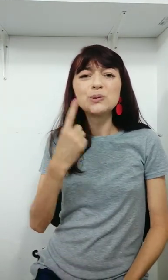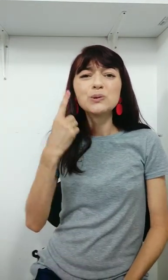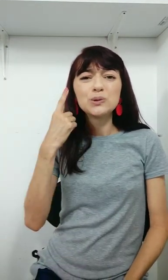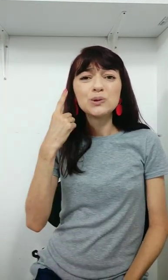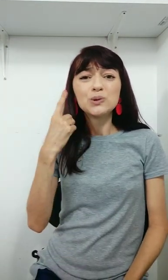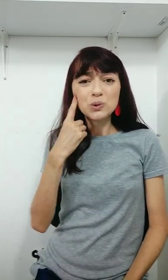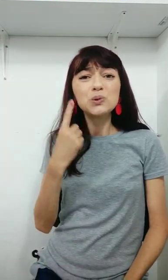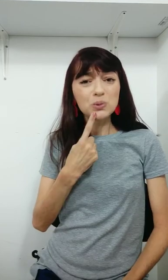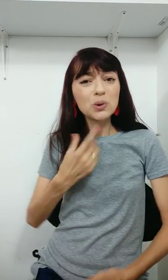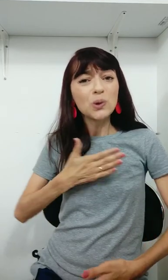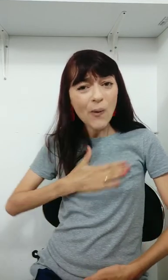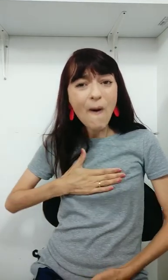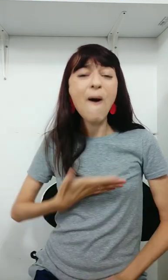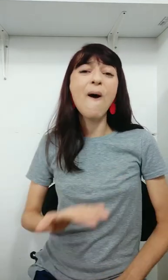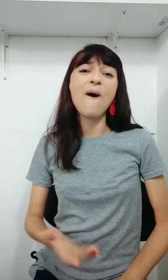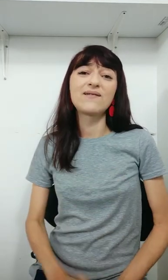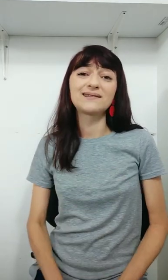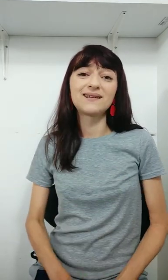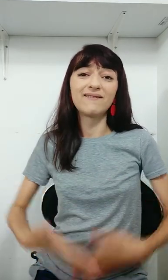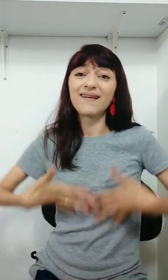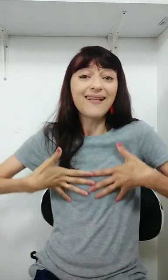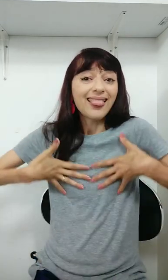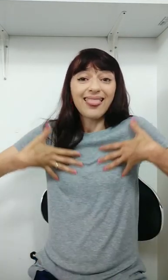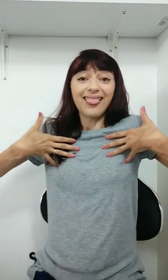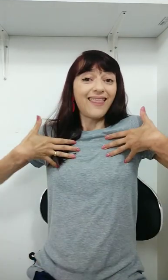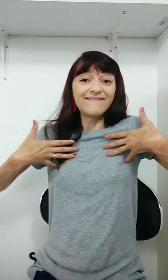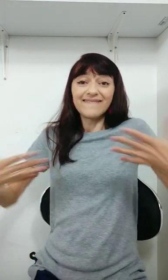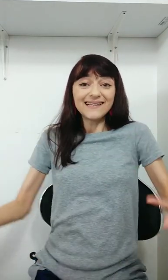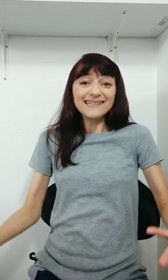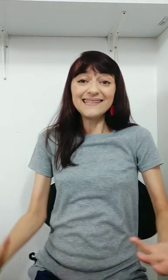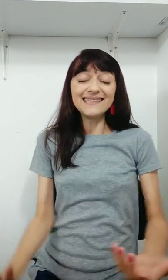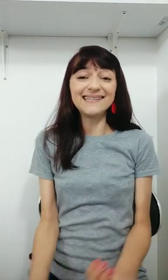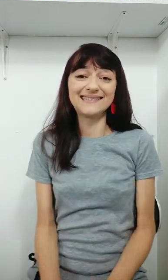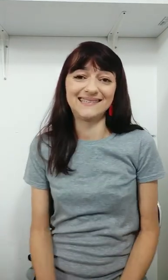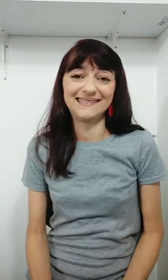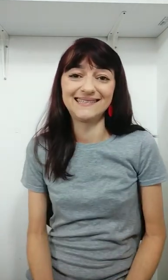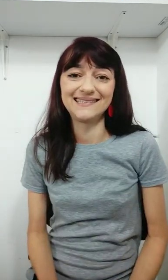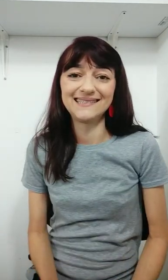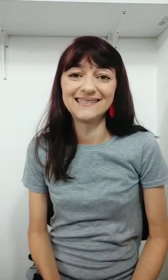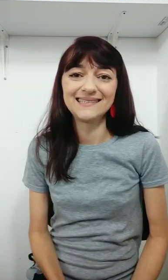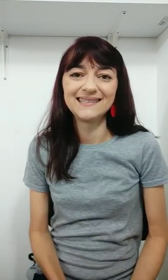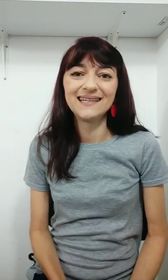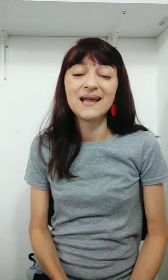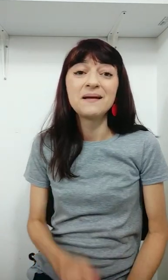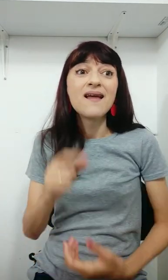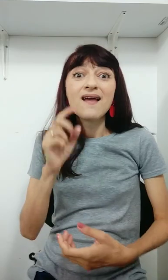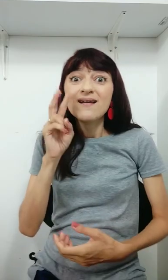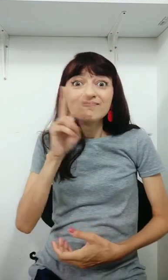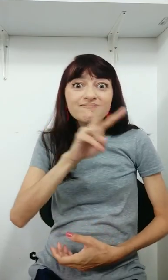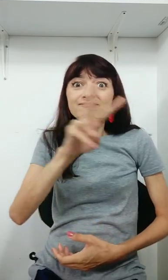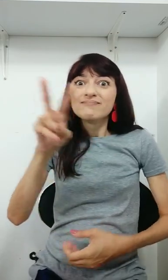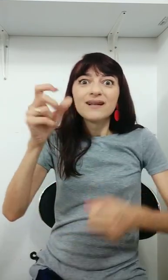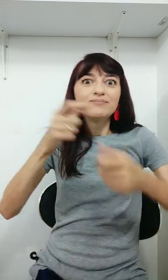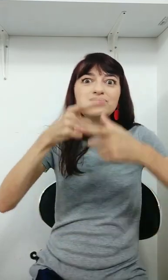trabalha na área da saúde, não é verdade? Então os surdos gostam disso, eles ficam felizes quando um ouvinte chega e conversa na